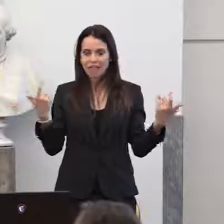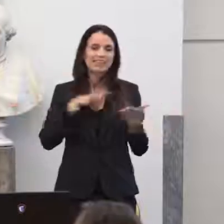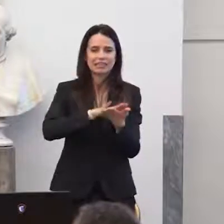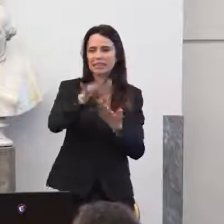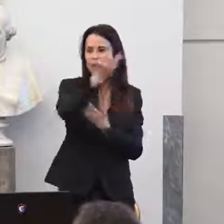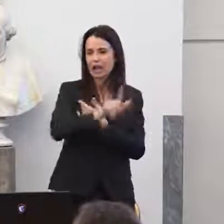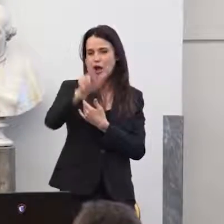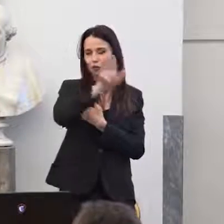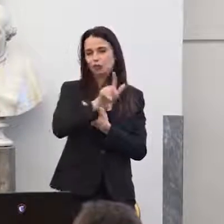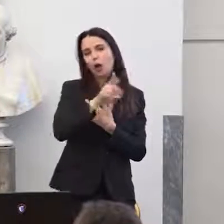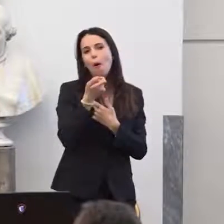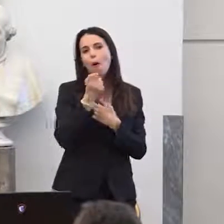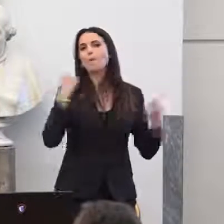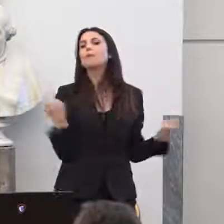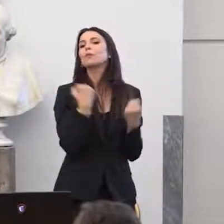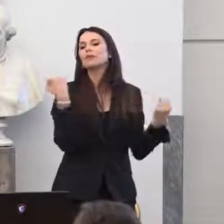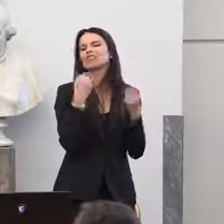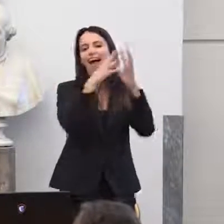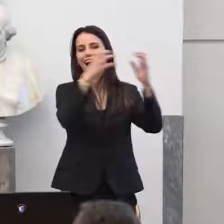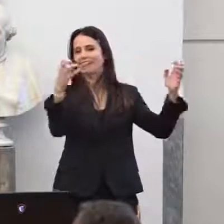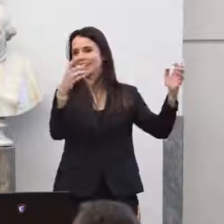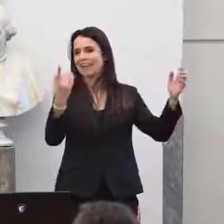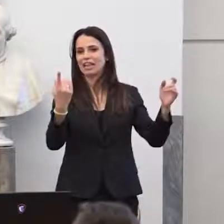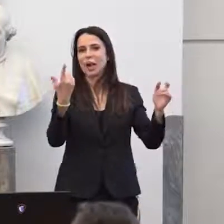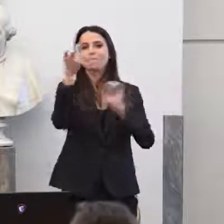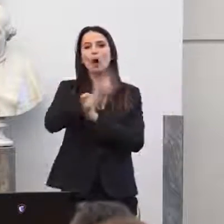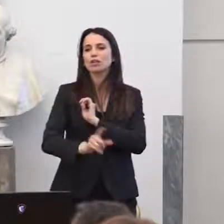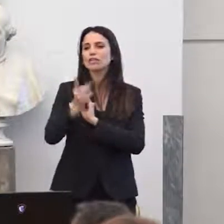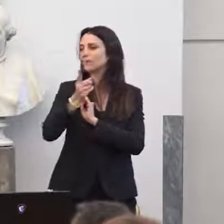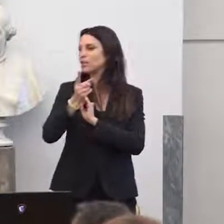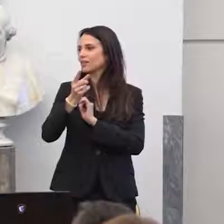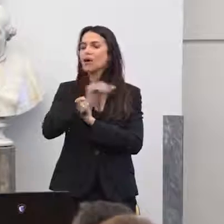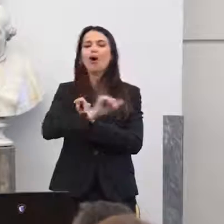pubblicità all'azienda, perché altrimenti mi licenzia il direttore generale.